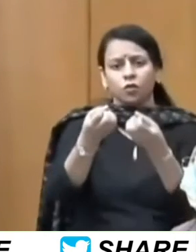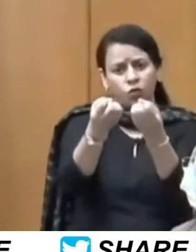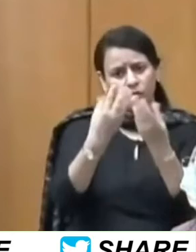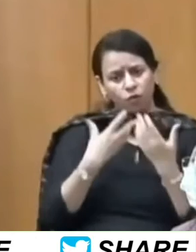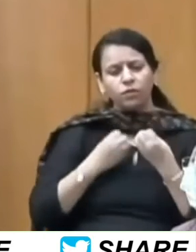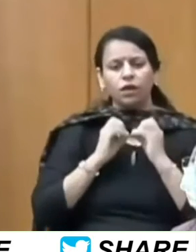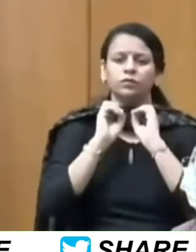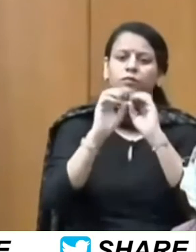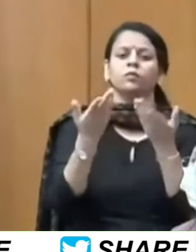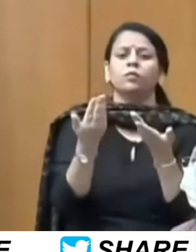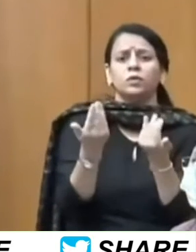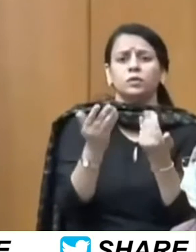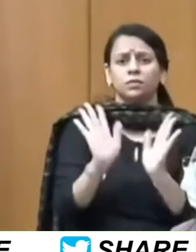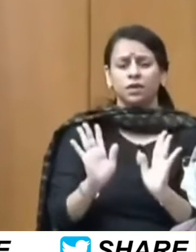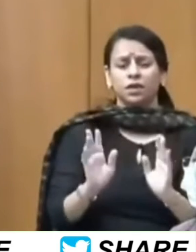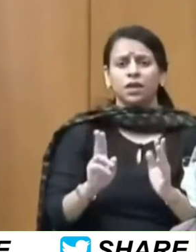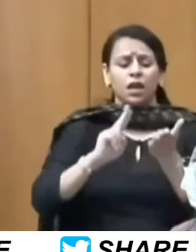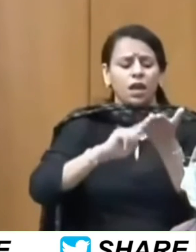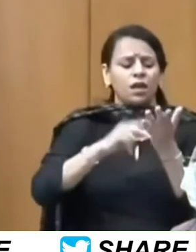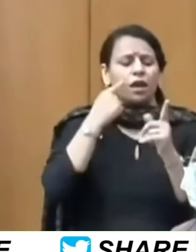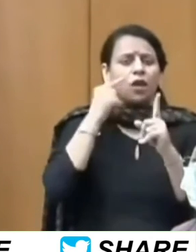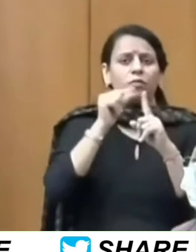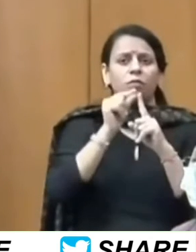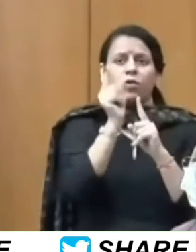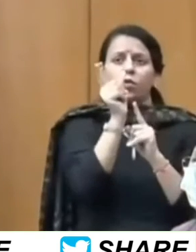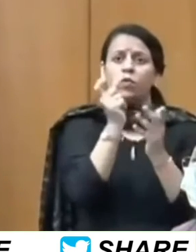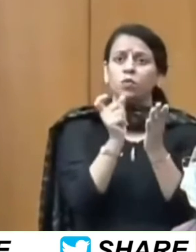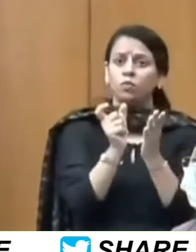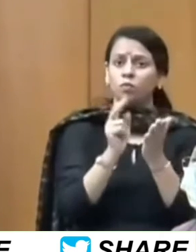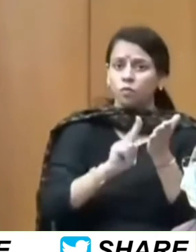हैं। हमने निपुण भारत जैसे